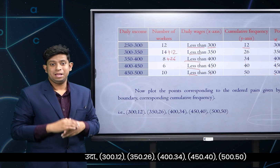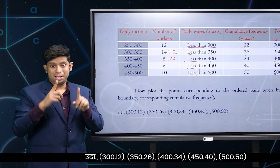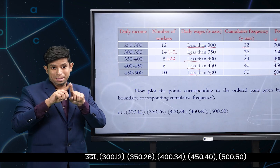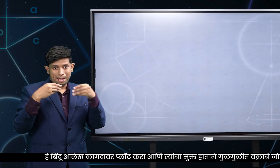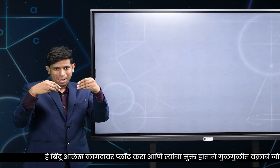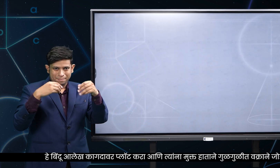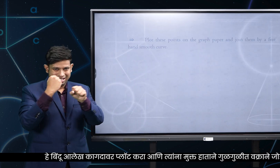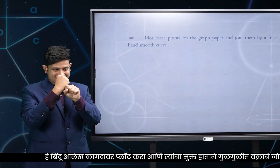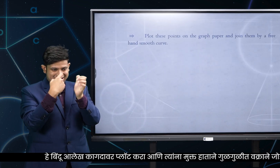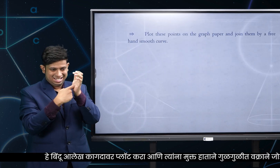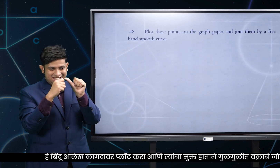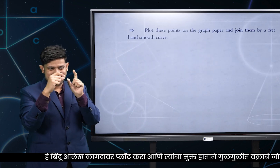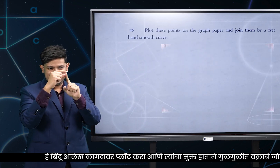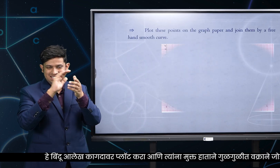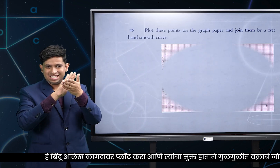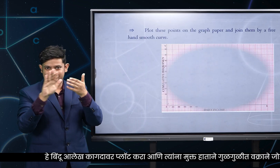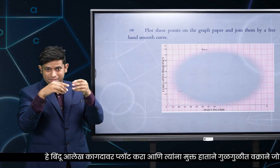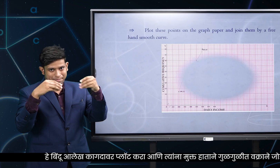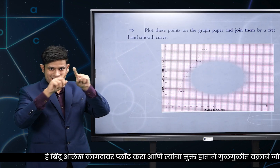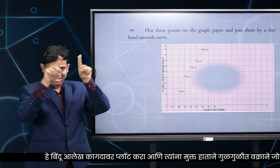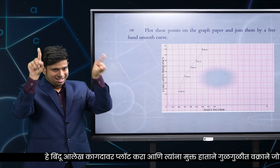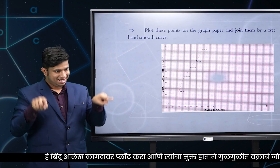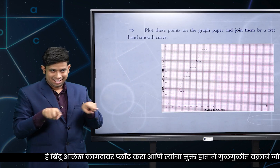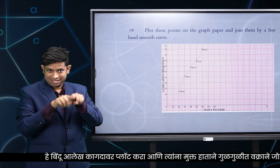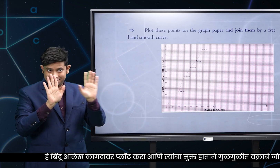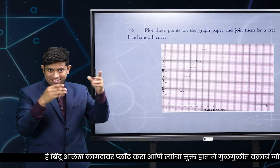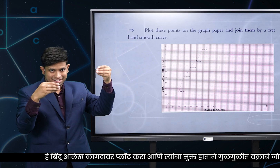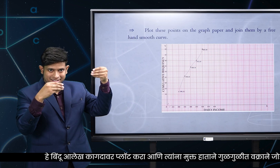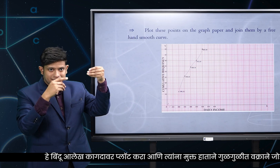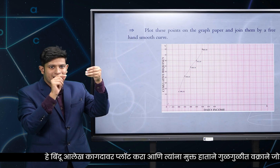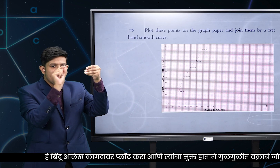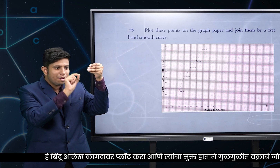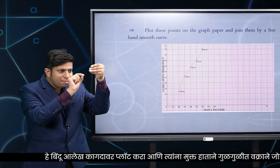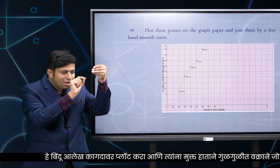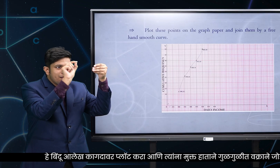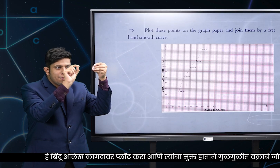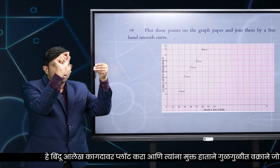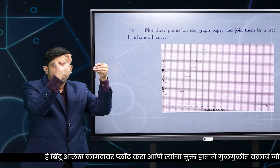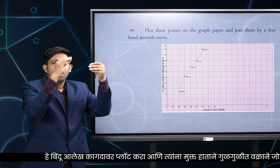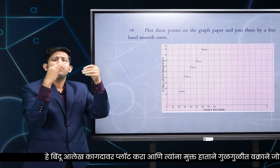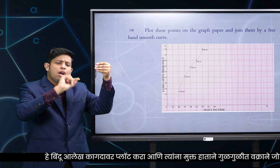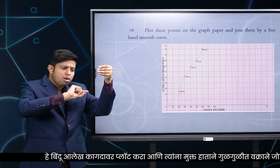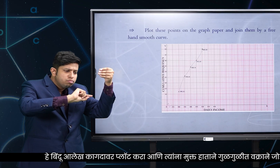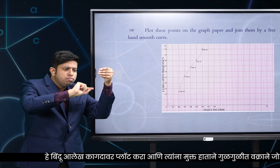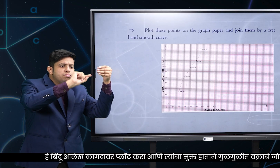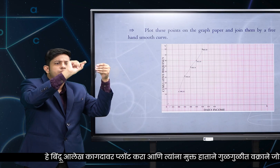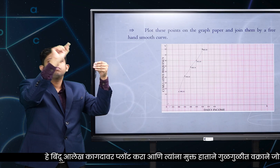500.50. हे बिंदू आलेख कागदावर प्लॉट करा आणि त्यांना मुक्त हाताने गुळगुळीत वक्राने जोडा.